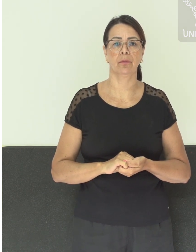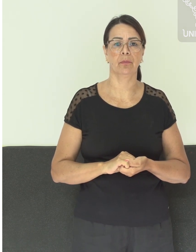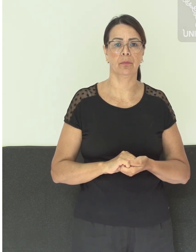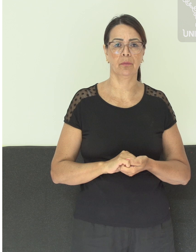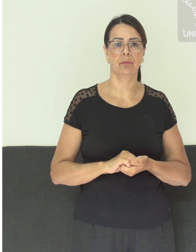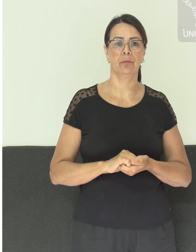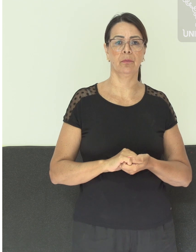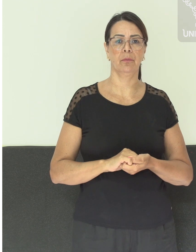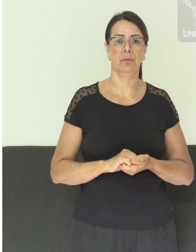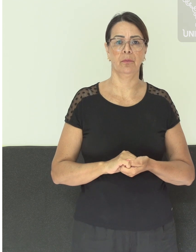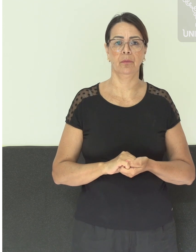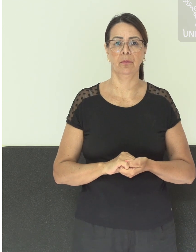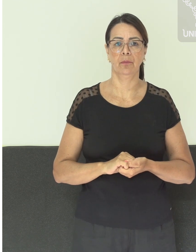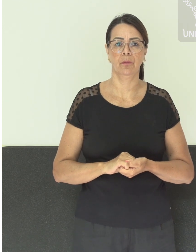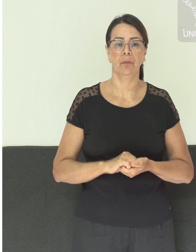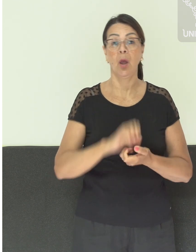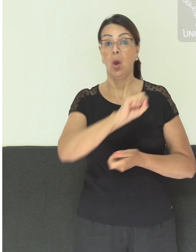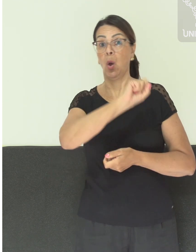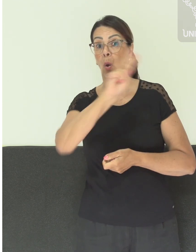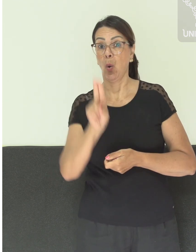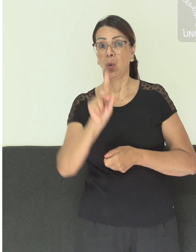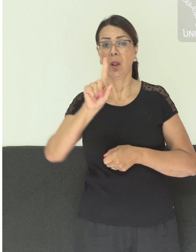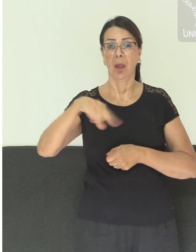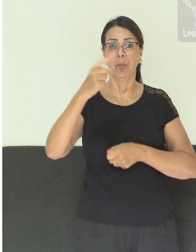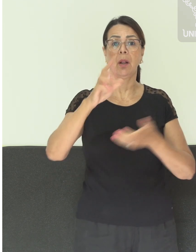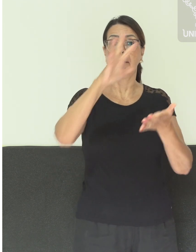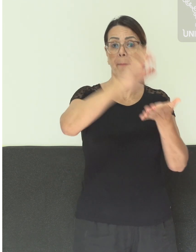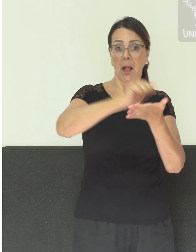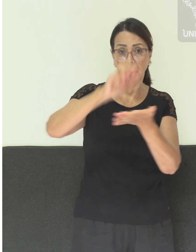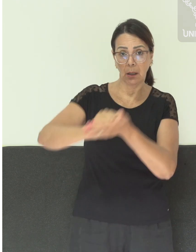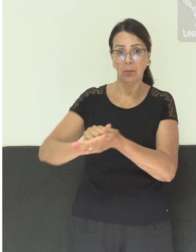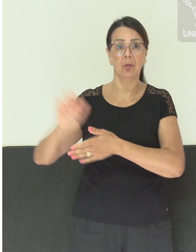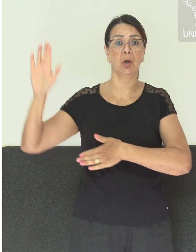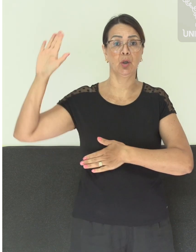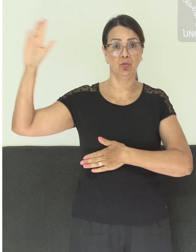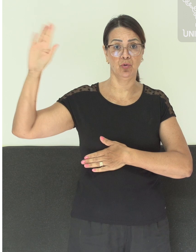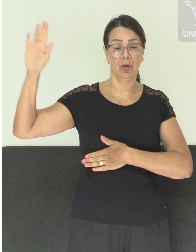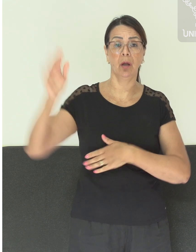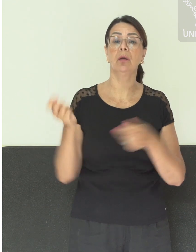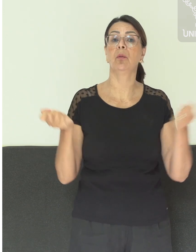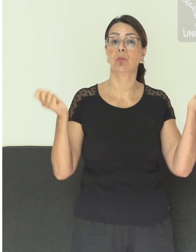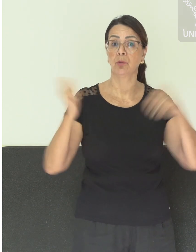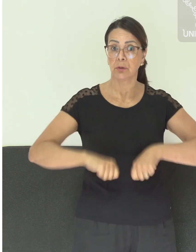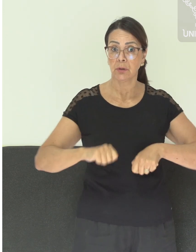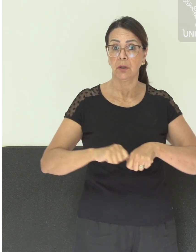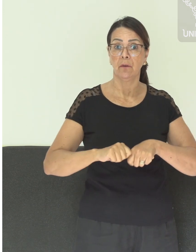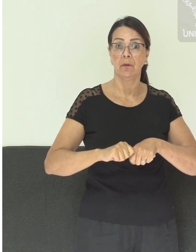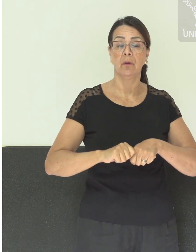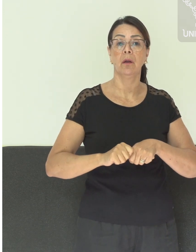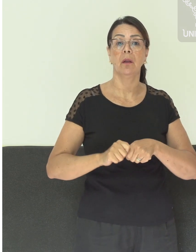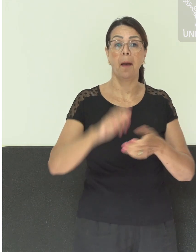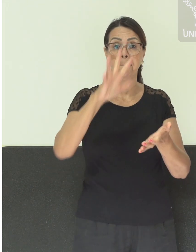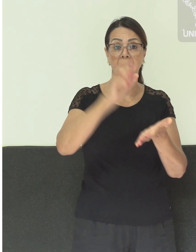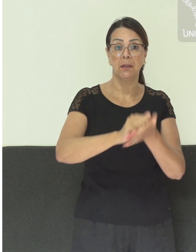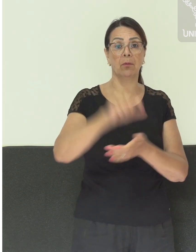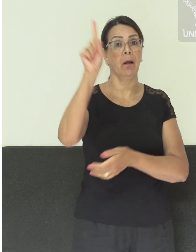inscrição e da matrícula, ou mesmo depois de matriculado, o candidato poderá ter a matrícula